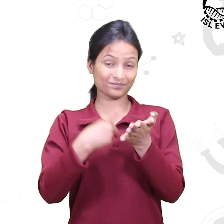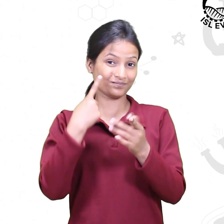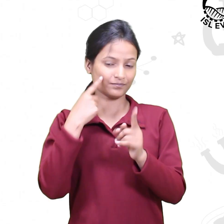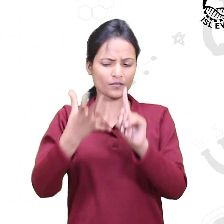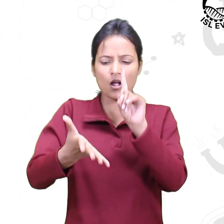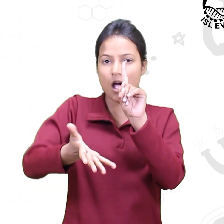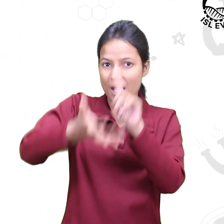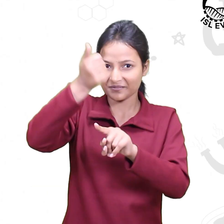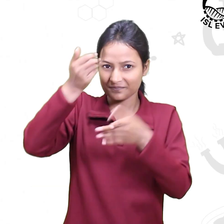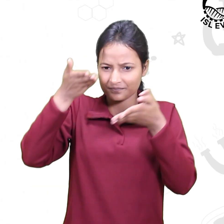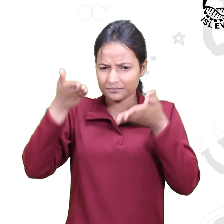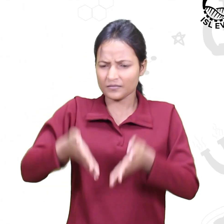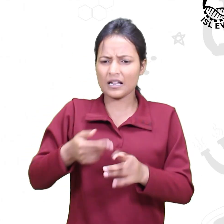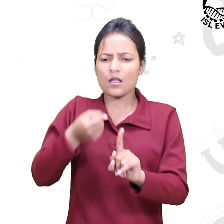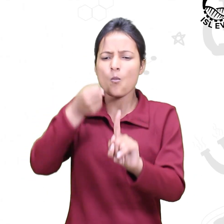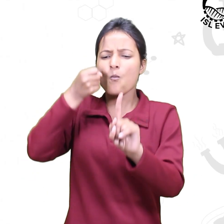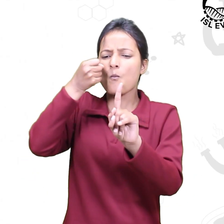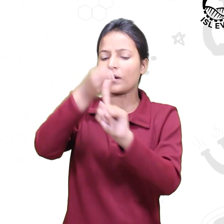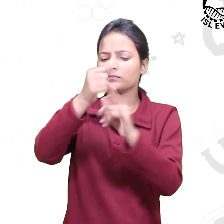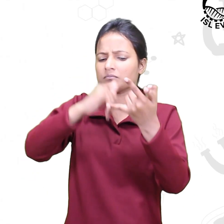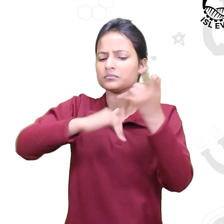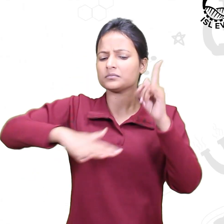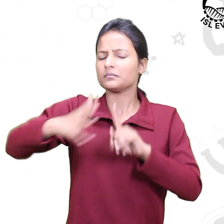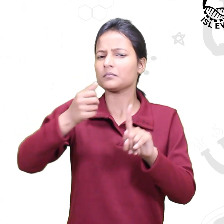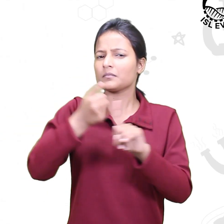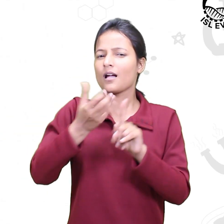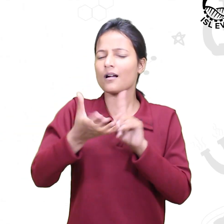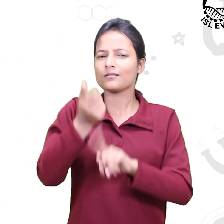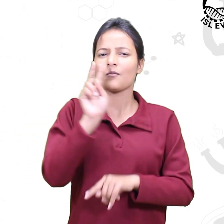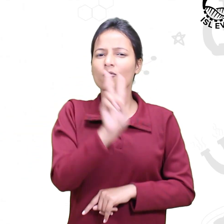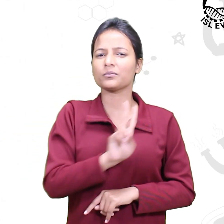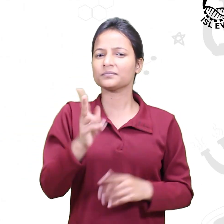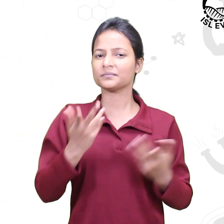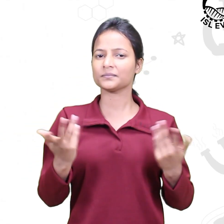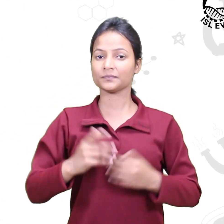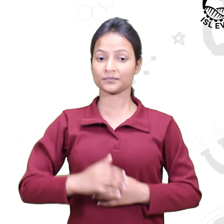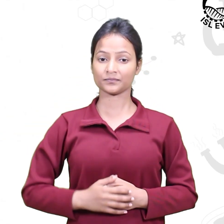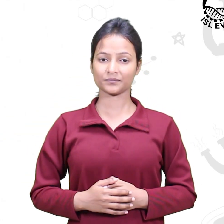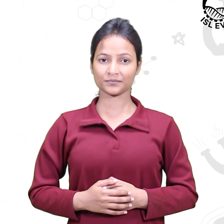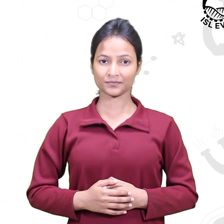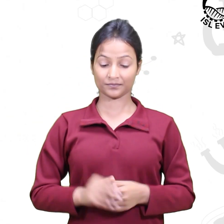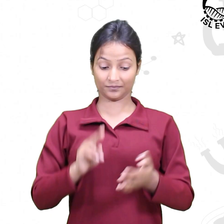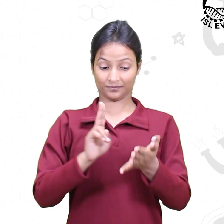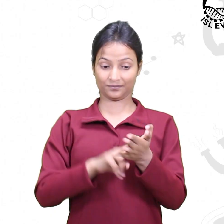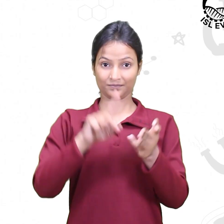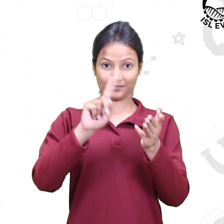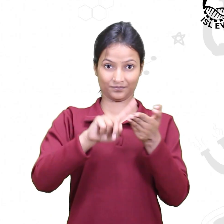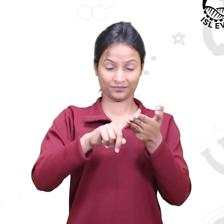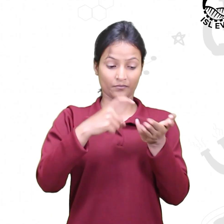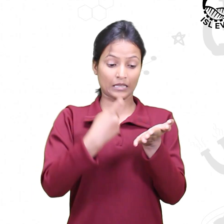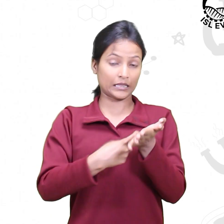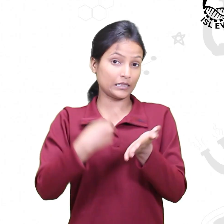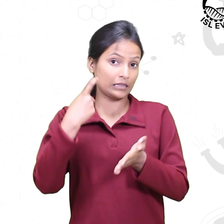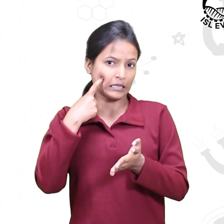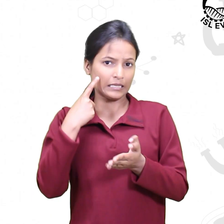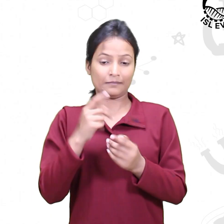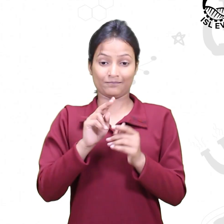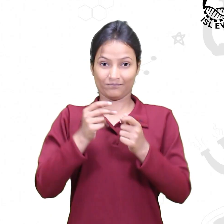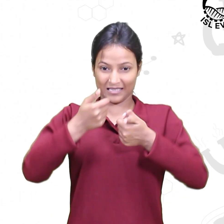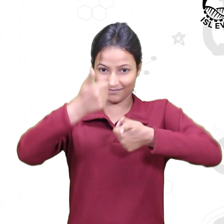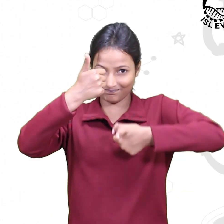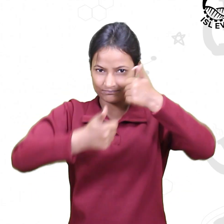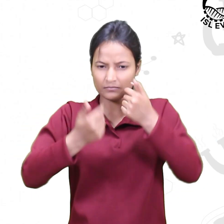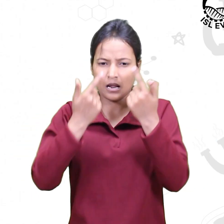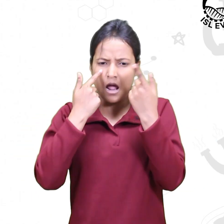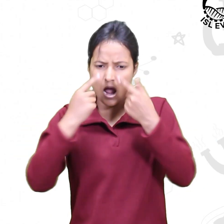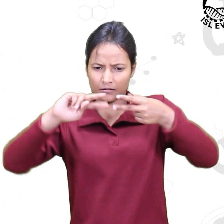क्या महत्व है और क्या इम्पैक्ट रहा है? तो नीरी ने अभी तक 5000 होल जीनोम सीक्वेंसेस करके सरकार को सबमिट